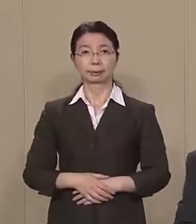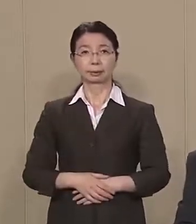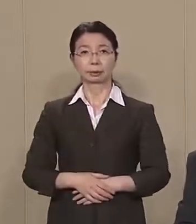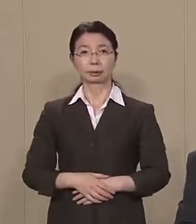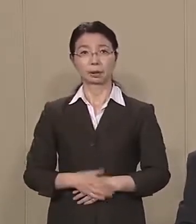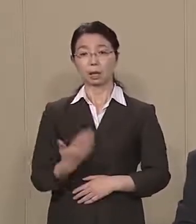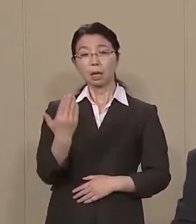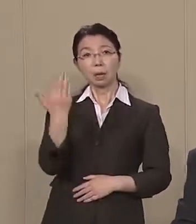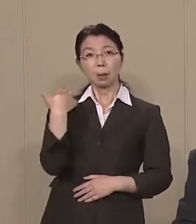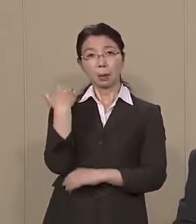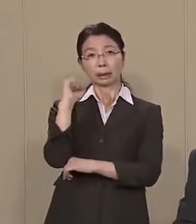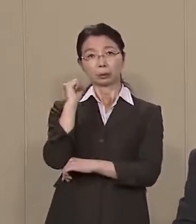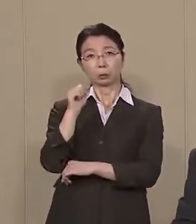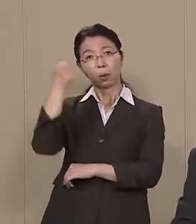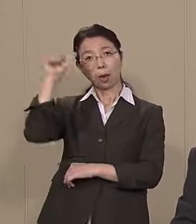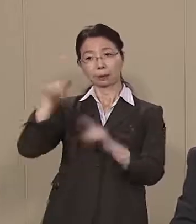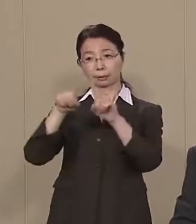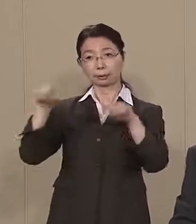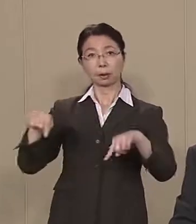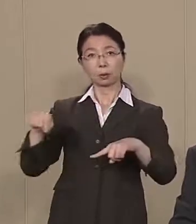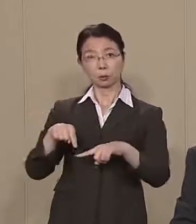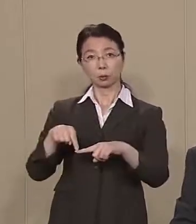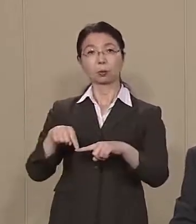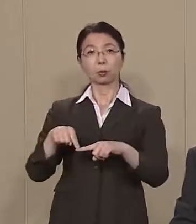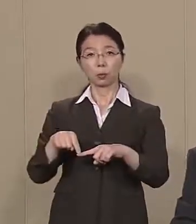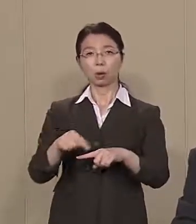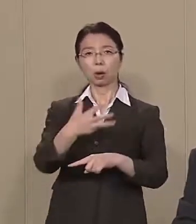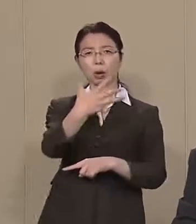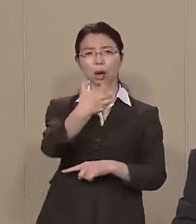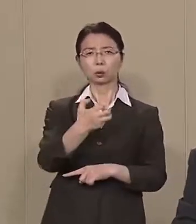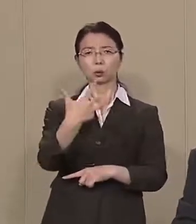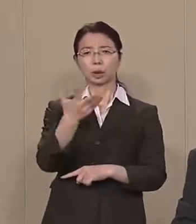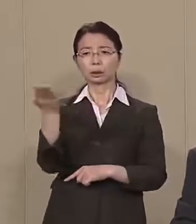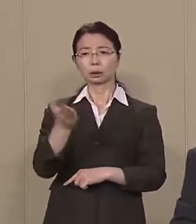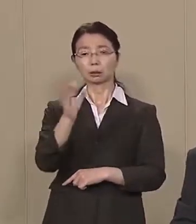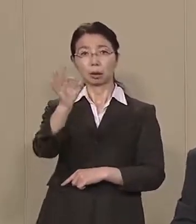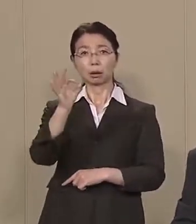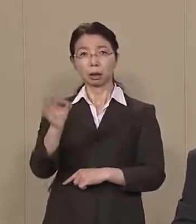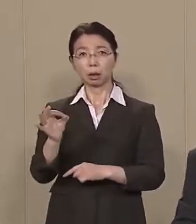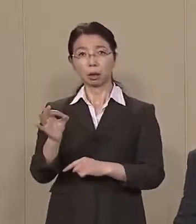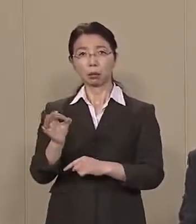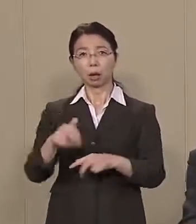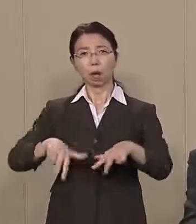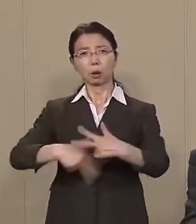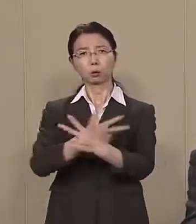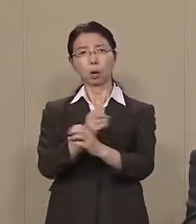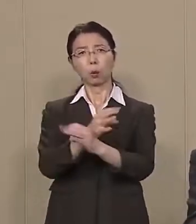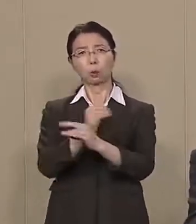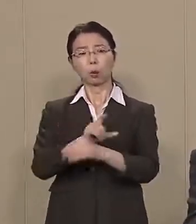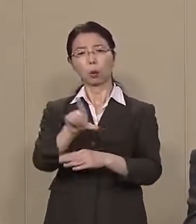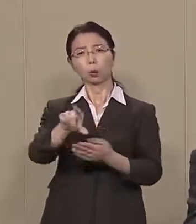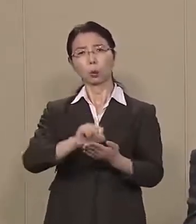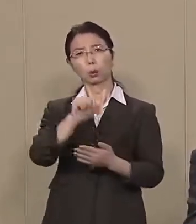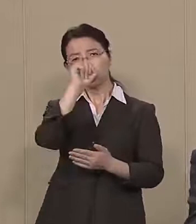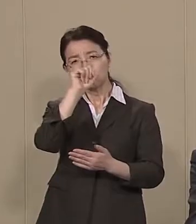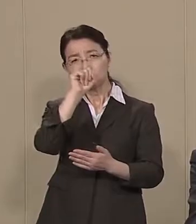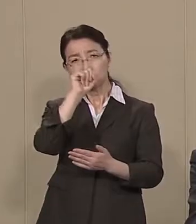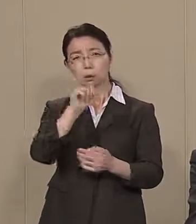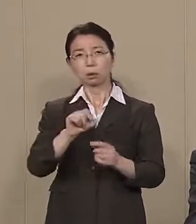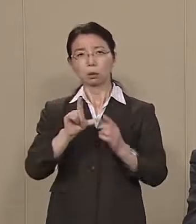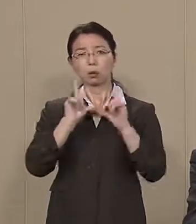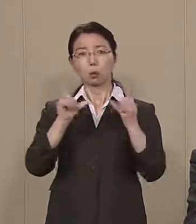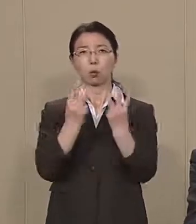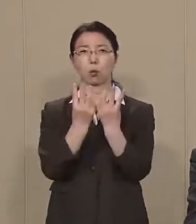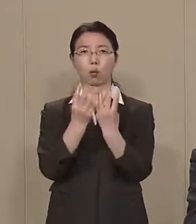ある新聞社のアンケートによりますと88%の人がスクランブル放送を導入すべきと答え